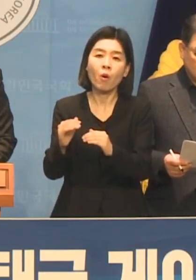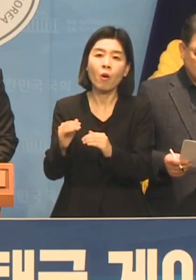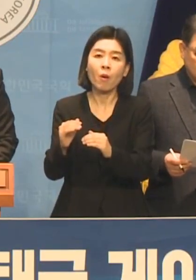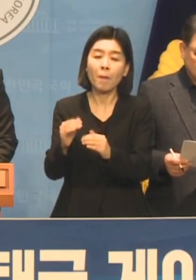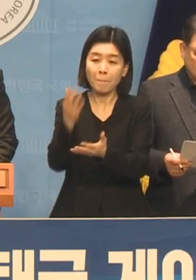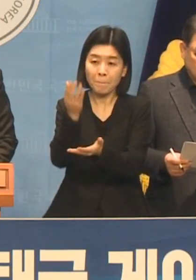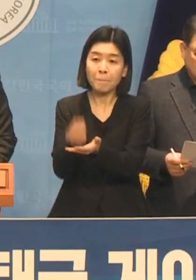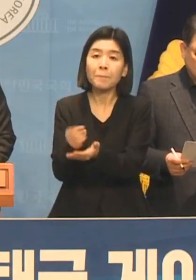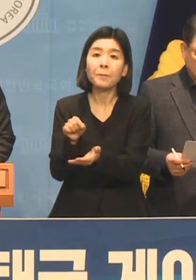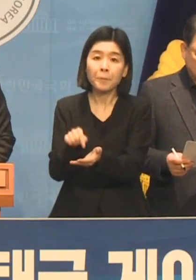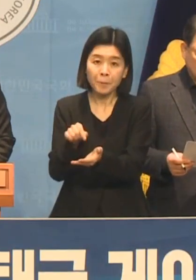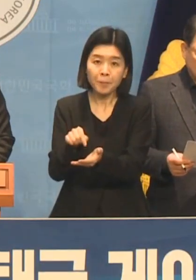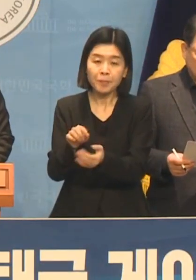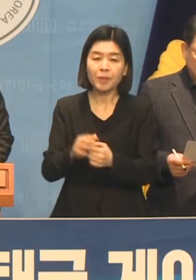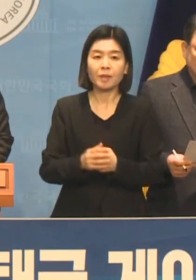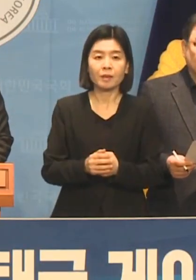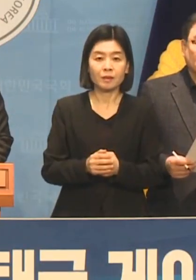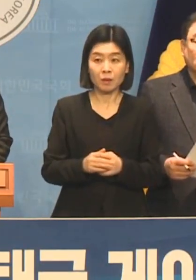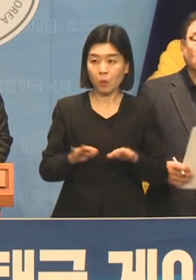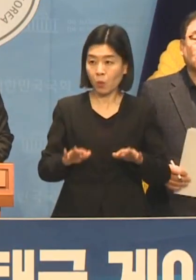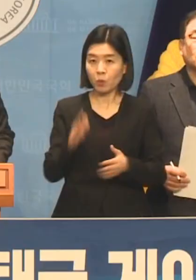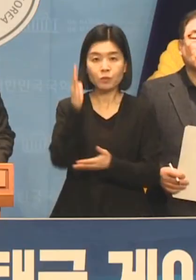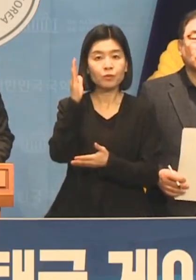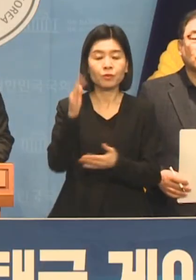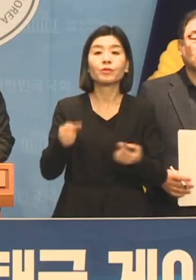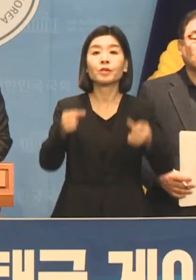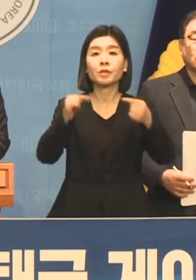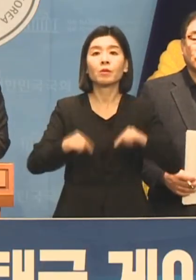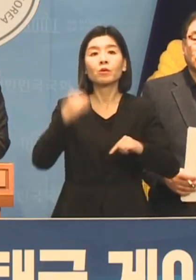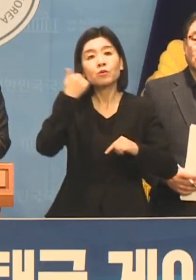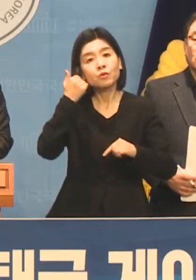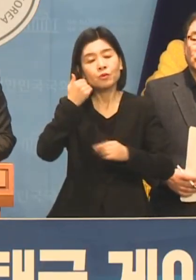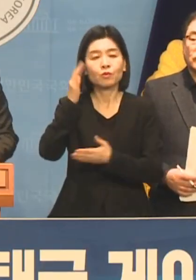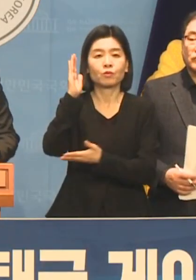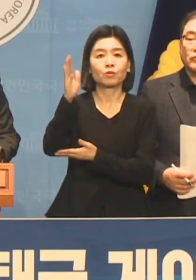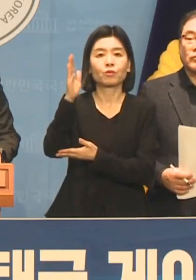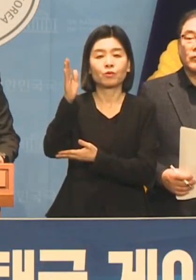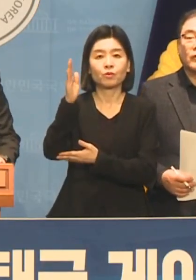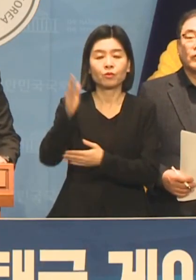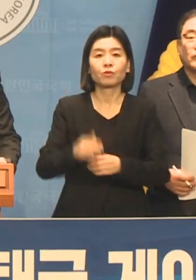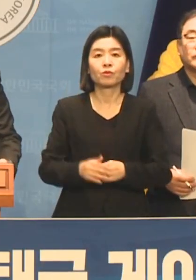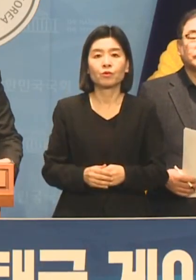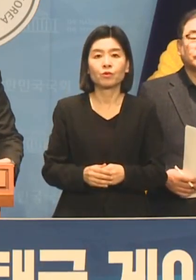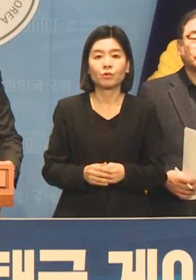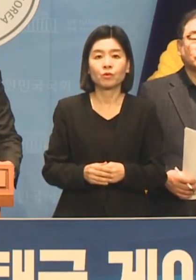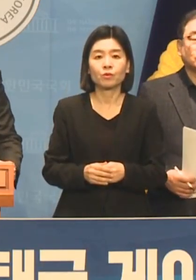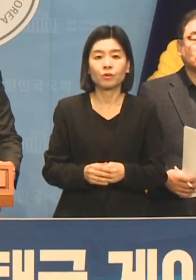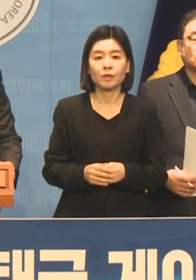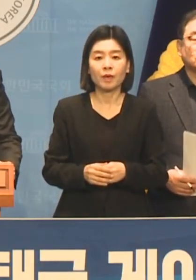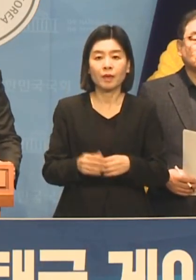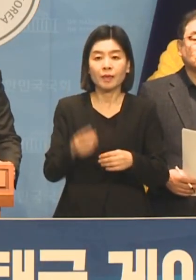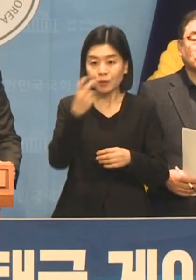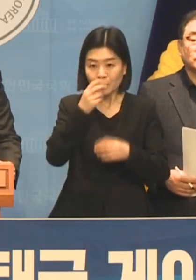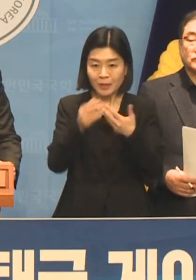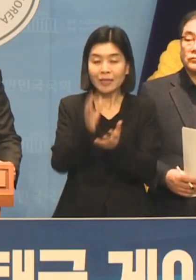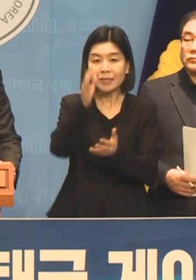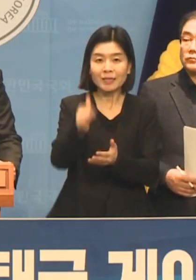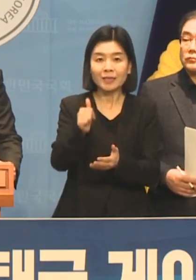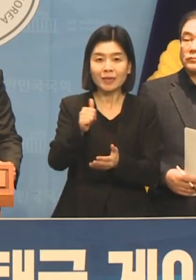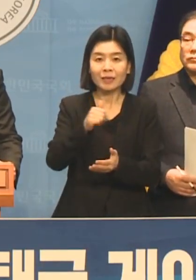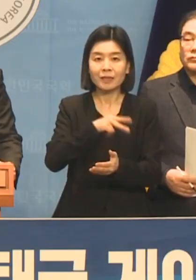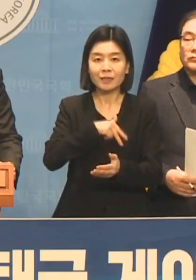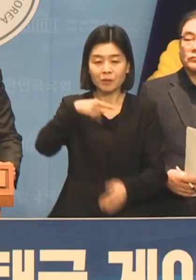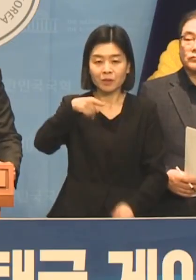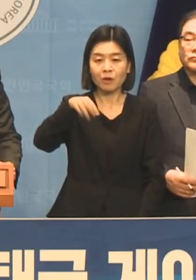관련해서 일단 오신 분들 소개를 드리고 모두 발언 듣도록 하겠습니다. 우리 명태균 진상조사단 단장님, 서영교 단장님